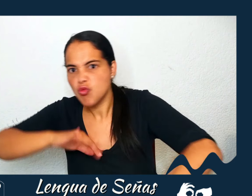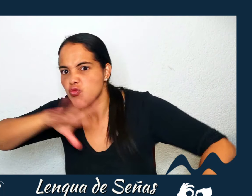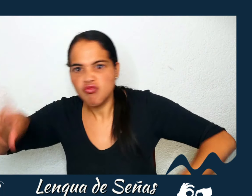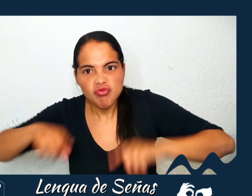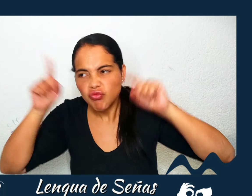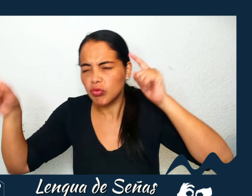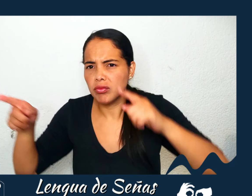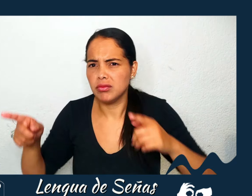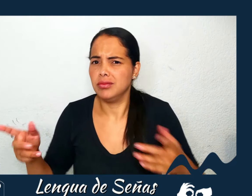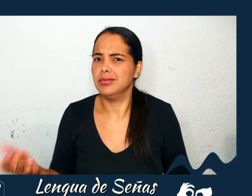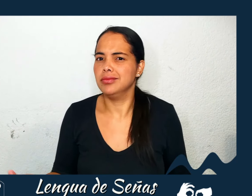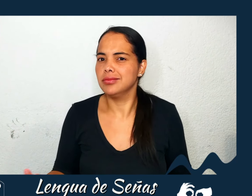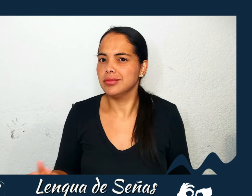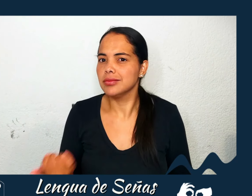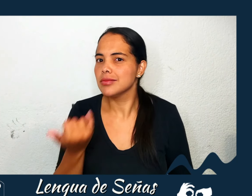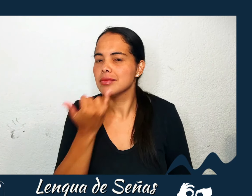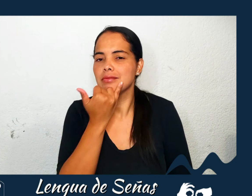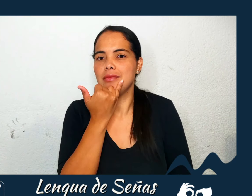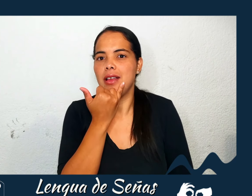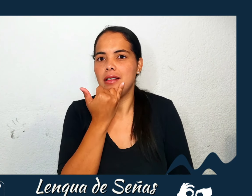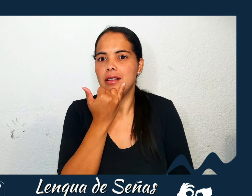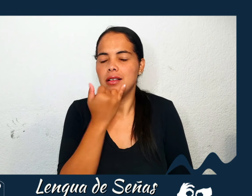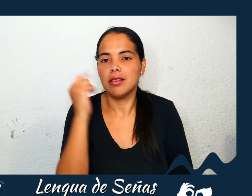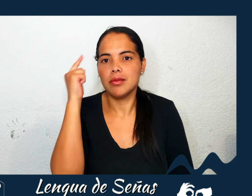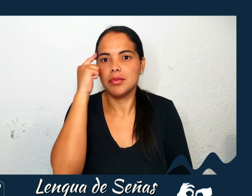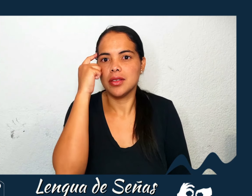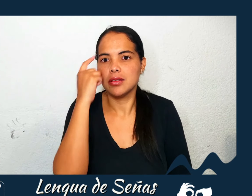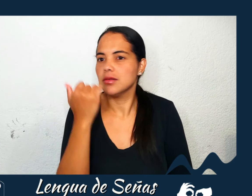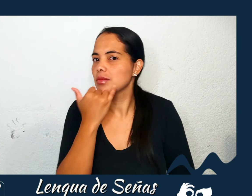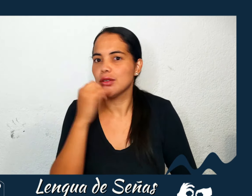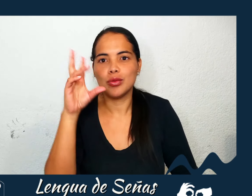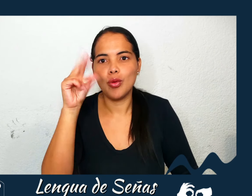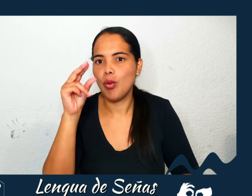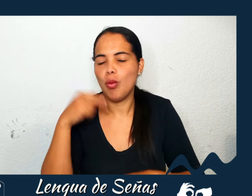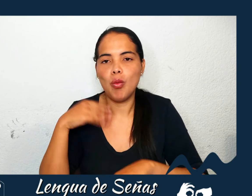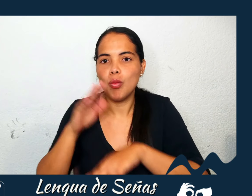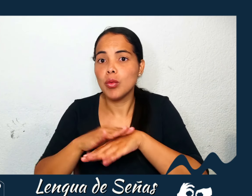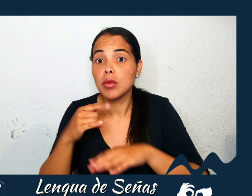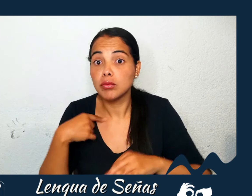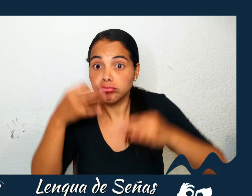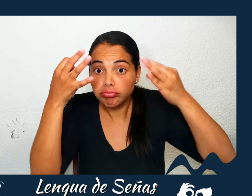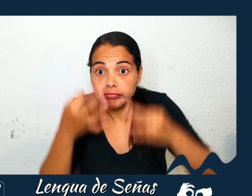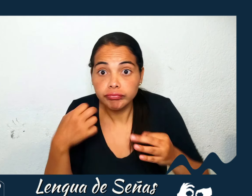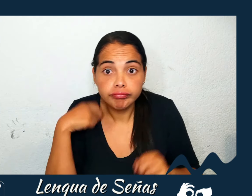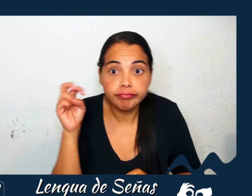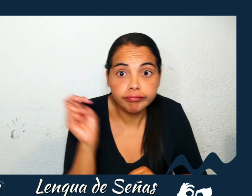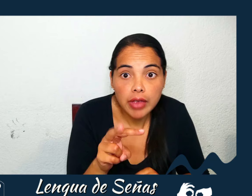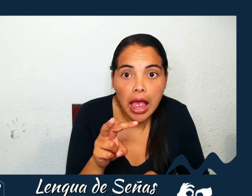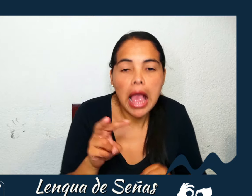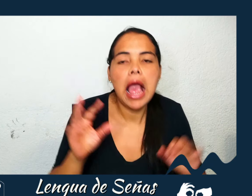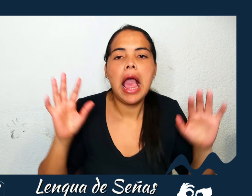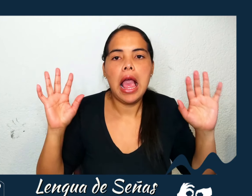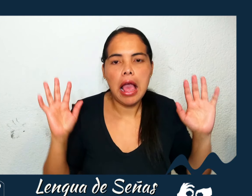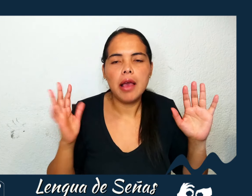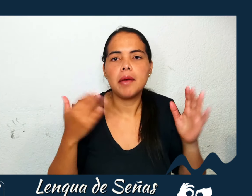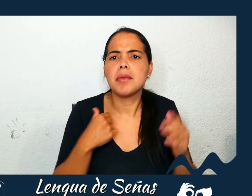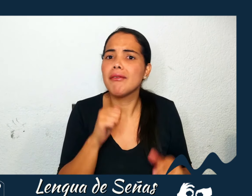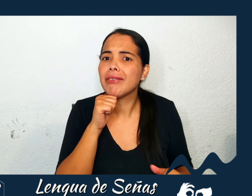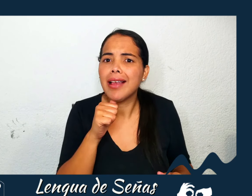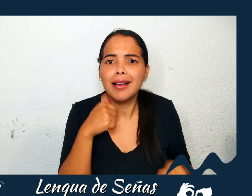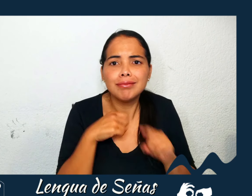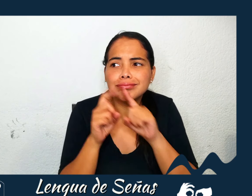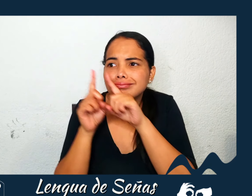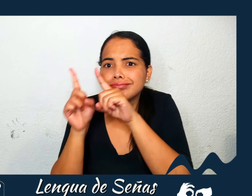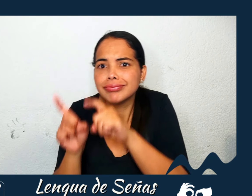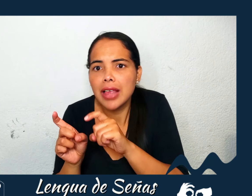cosas porque en nuestro juicio teníamos que actuar así, cuando tal vez estuviéramos equivocados. Lo que